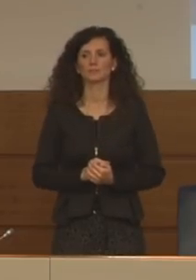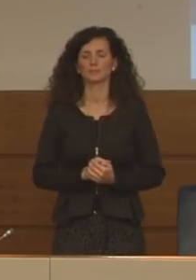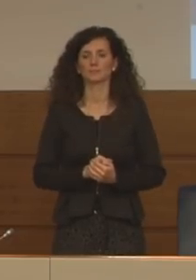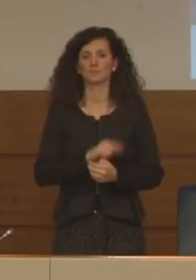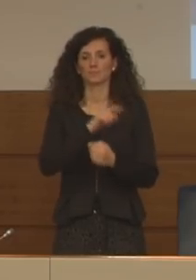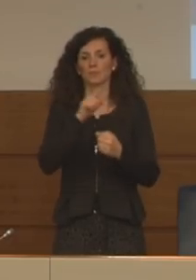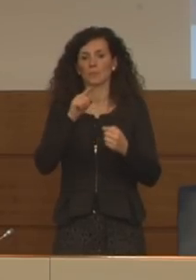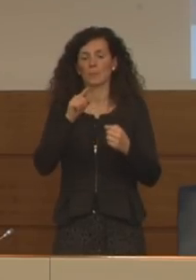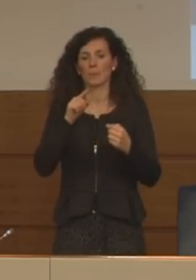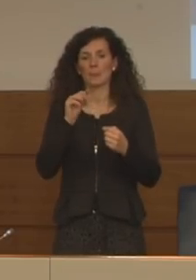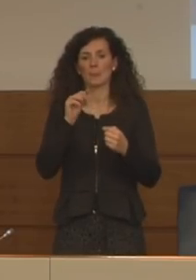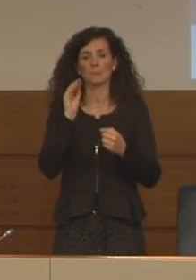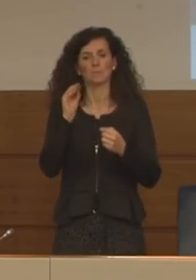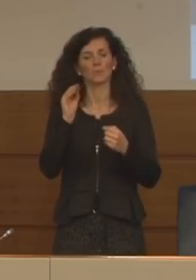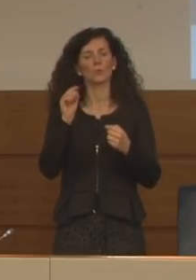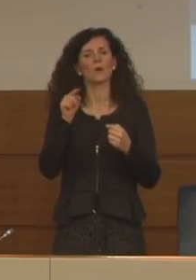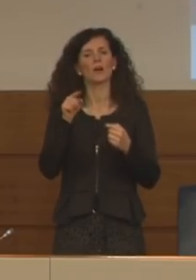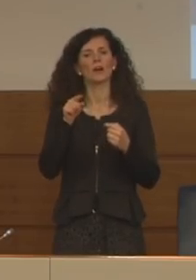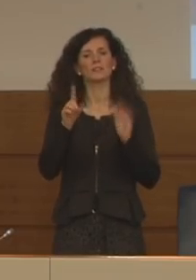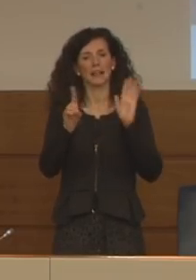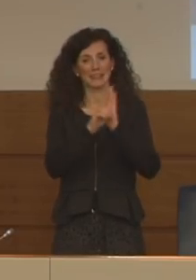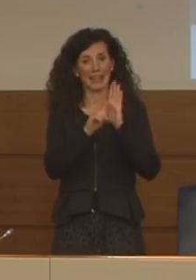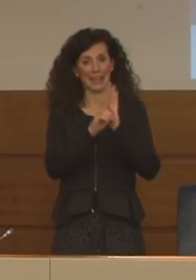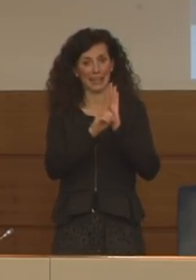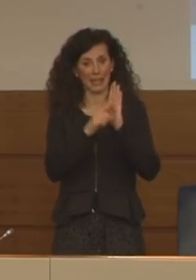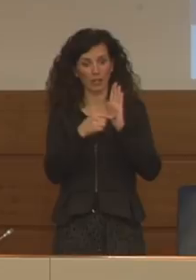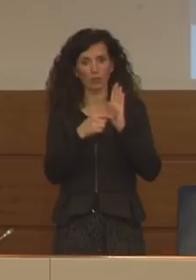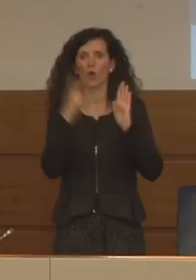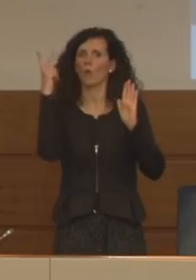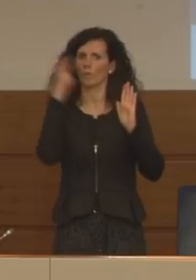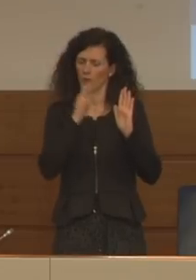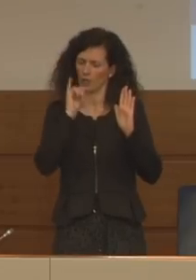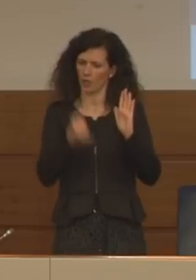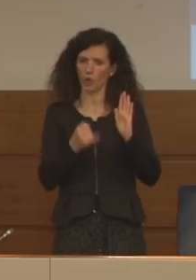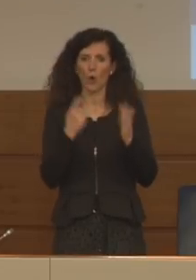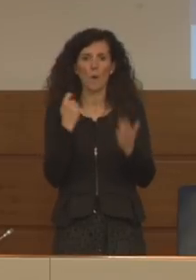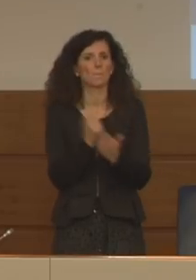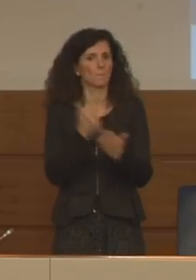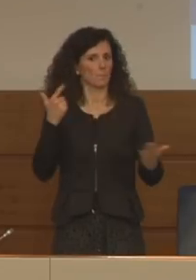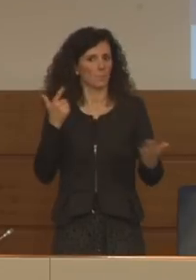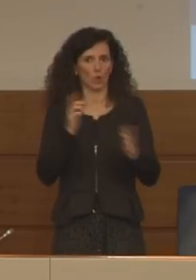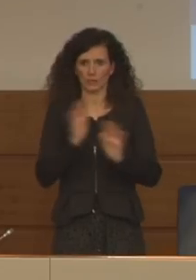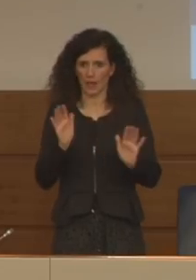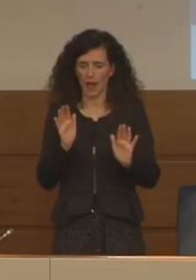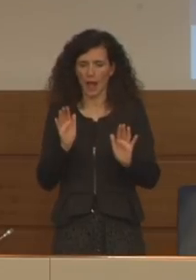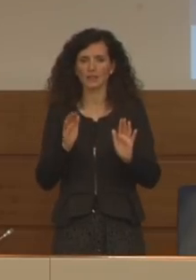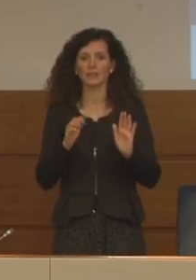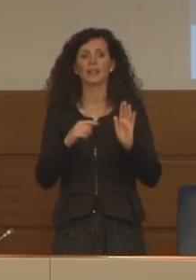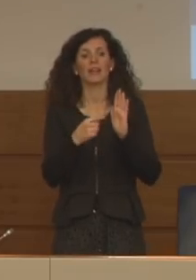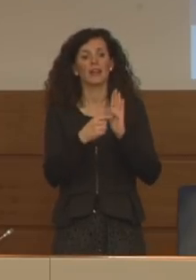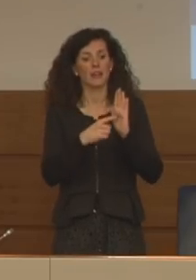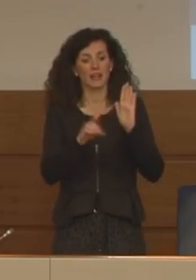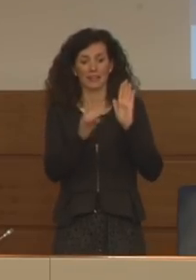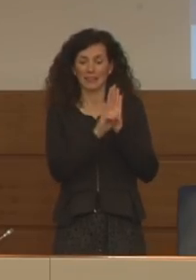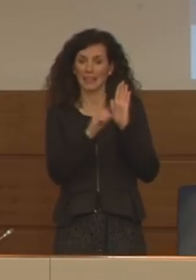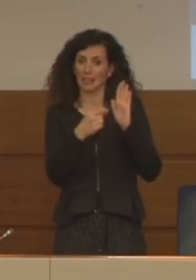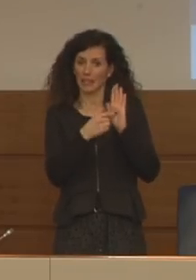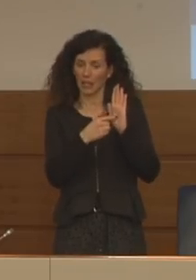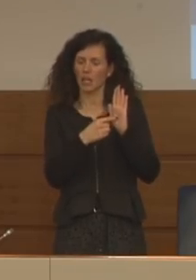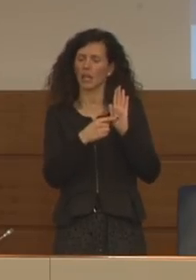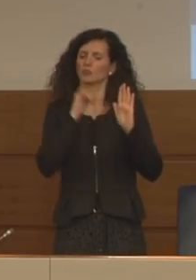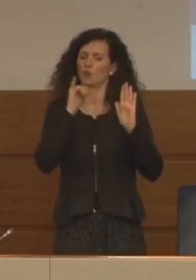decreto si tratta di un decreto molto importate con una consistenza